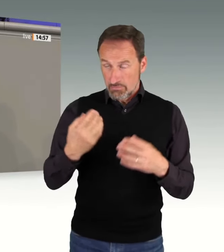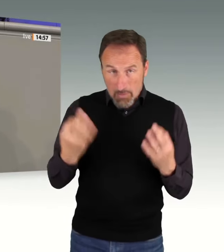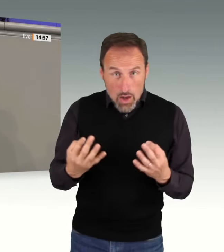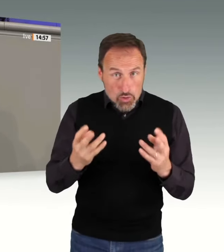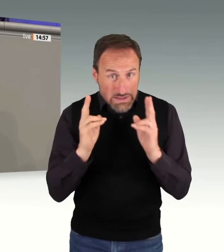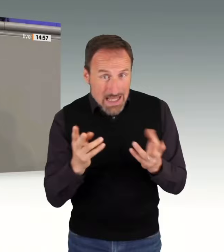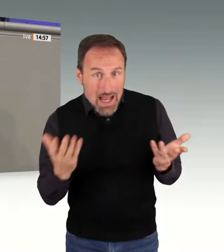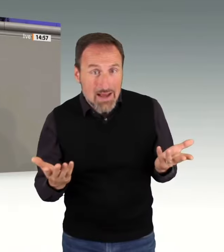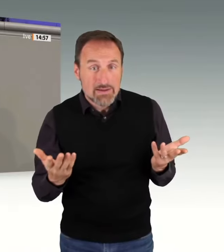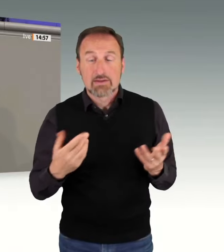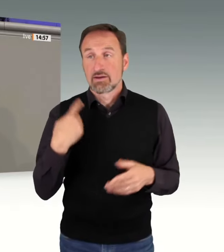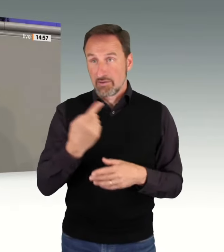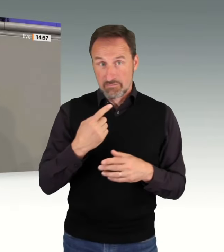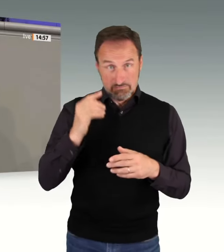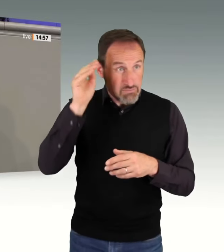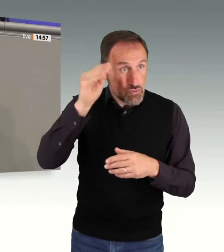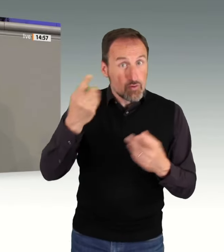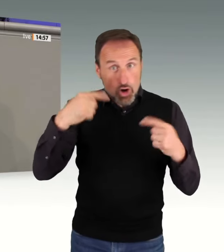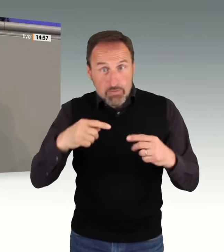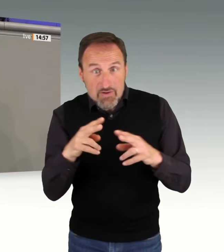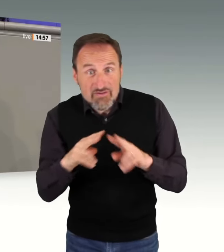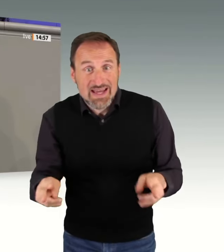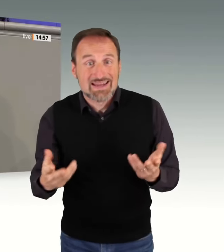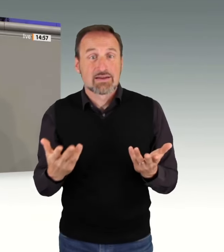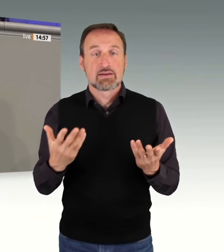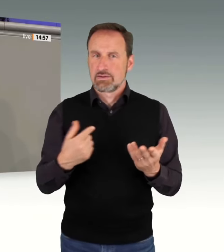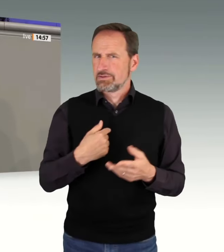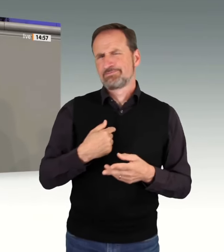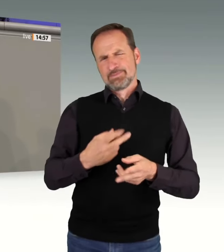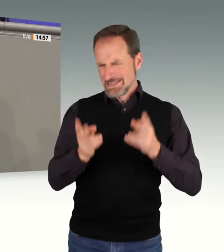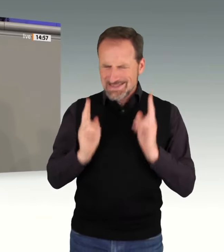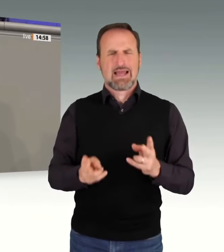auch sein. Europa ist das Kontinent ohne Krieg.